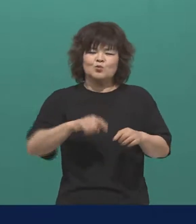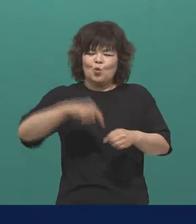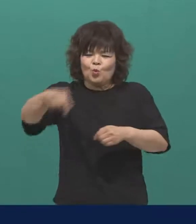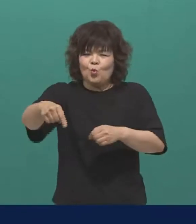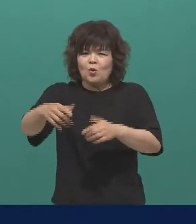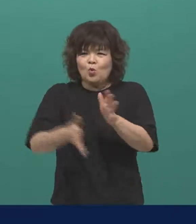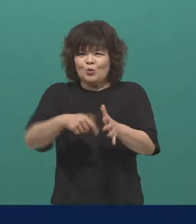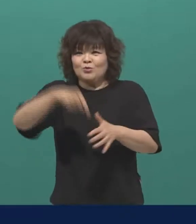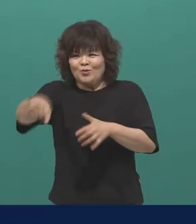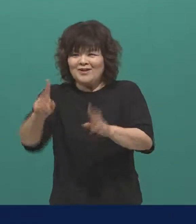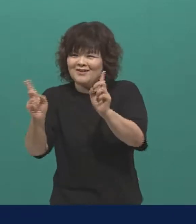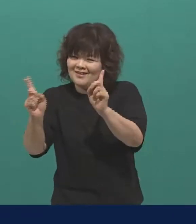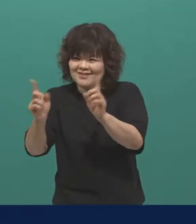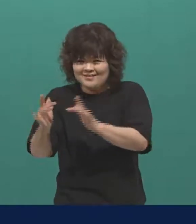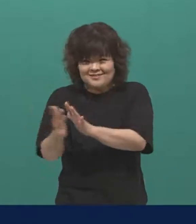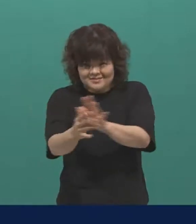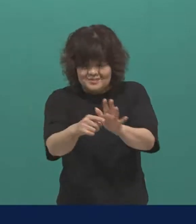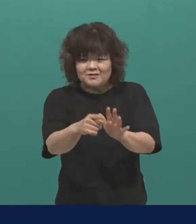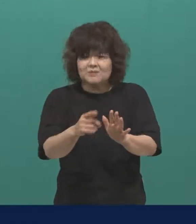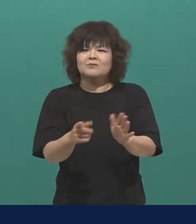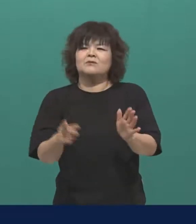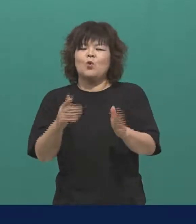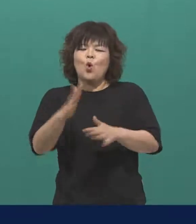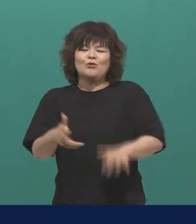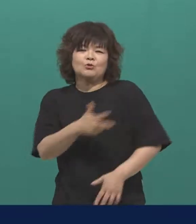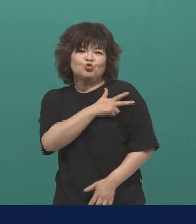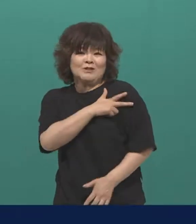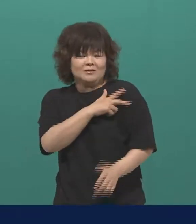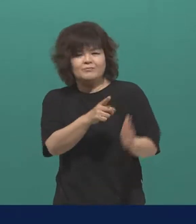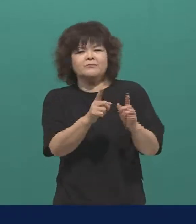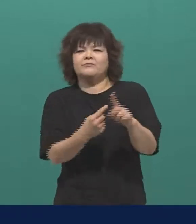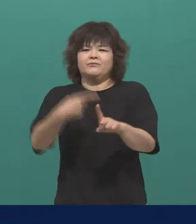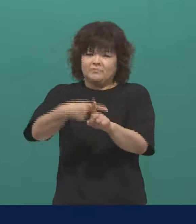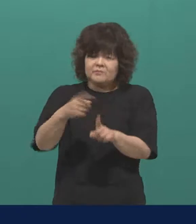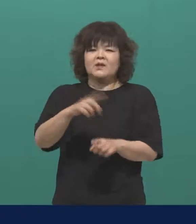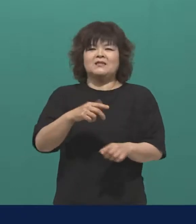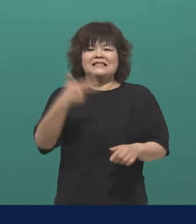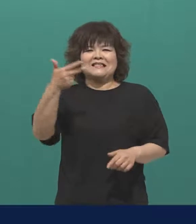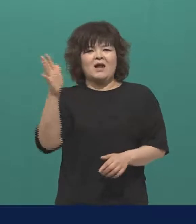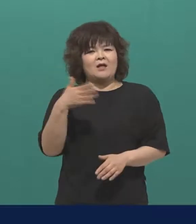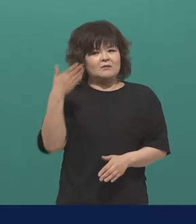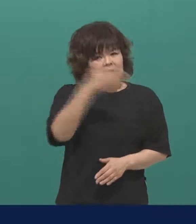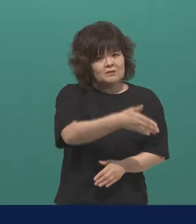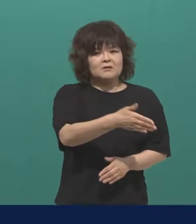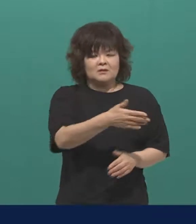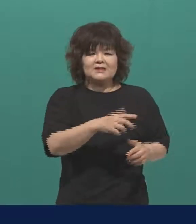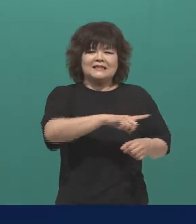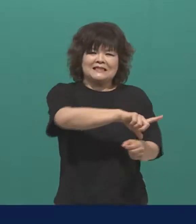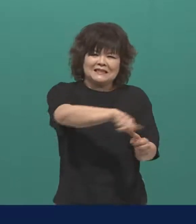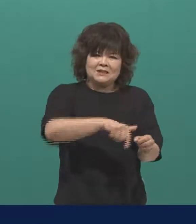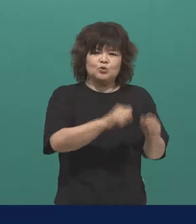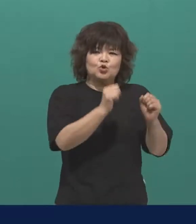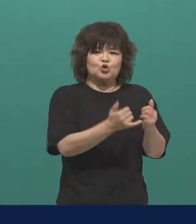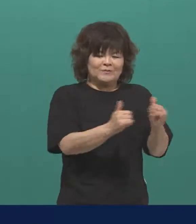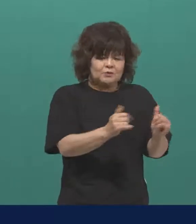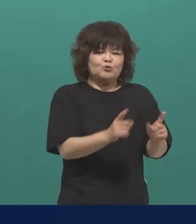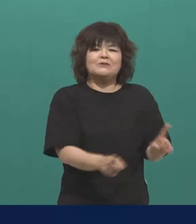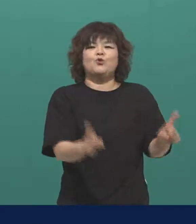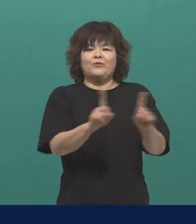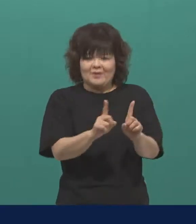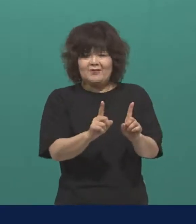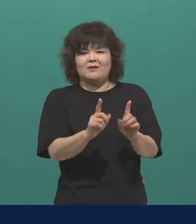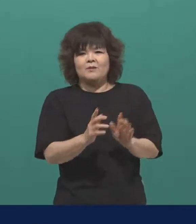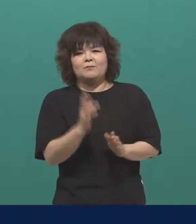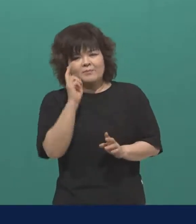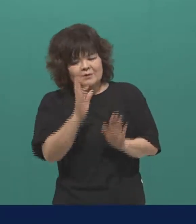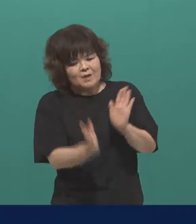は、散歩などの園外保育中に保育士に加え市から委託された地域住民が付き添って見